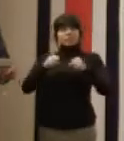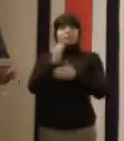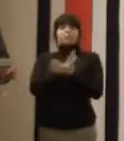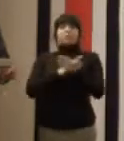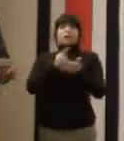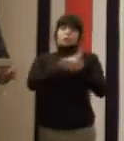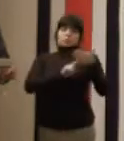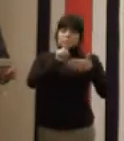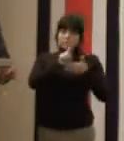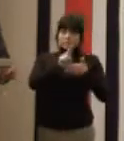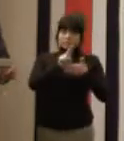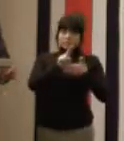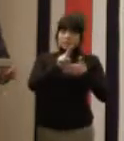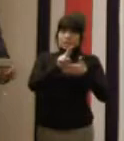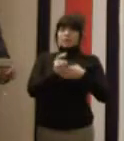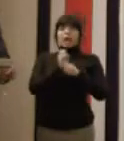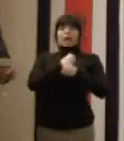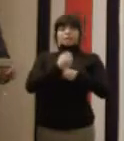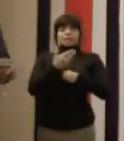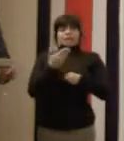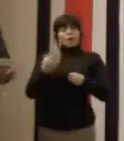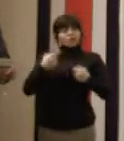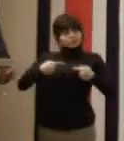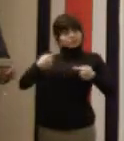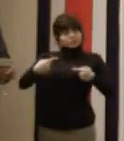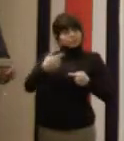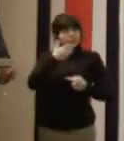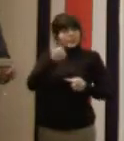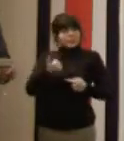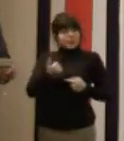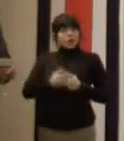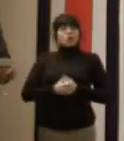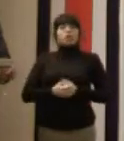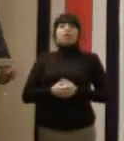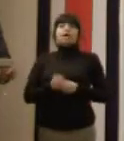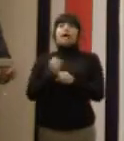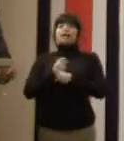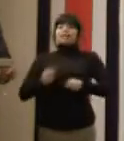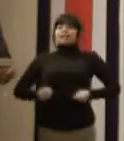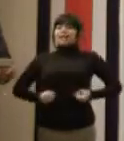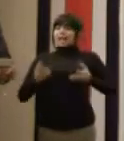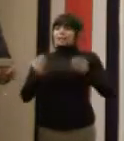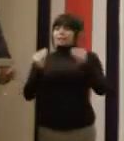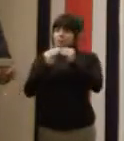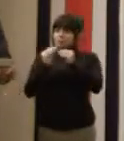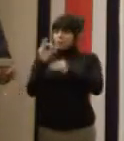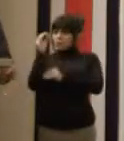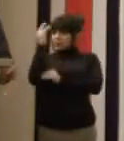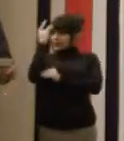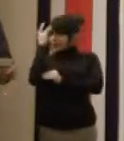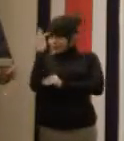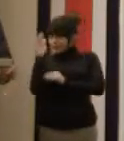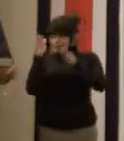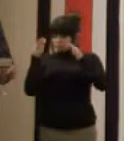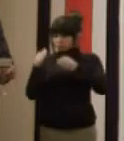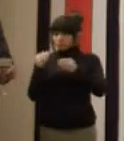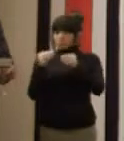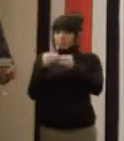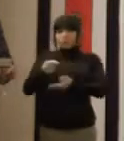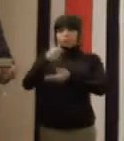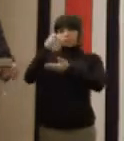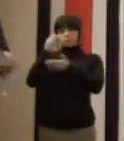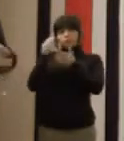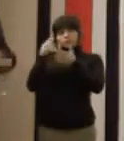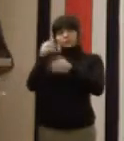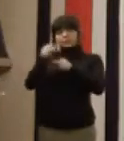de las universidades de hacer las cosas cada vez mejor, de hacer un gasto cada vez más inteligente, de dedicarle más recursos